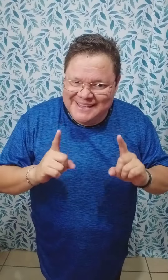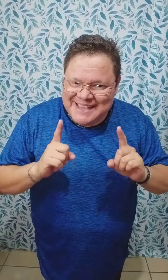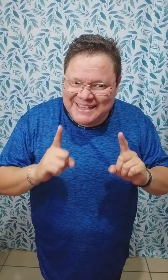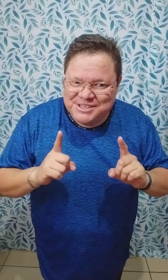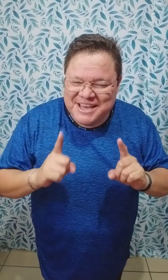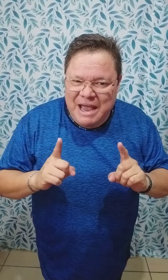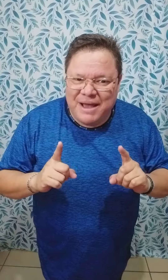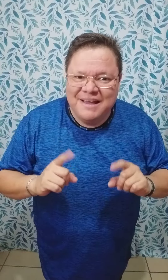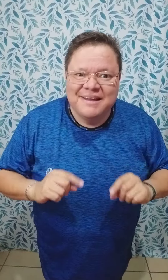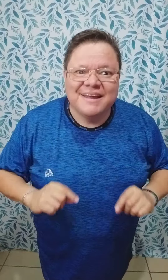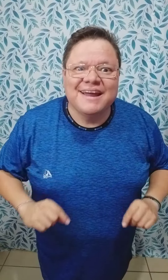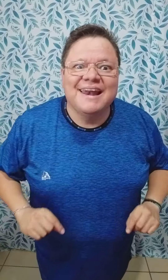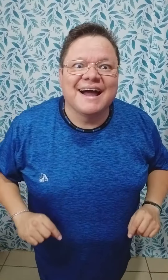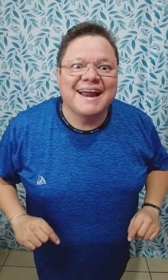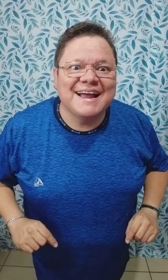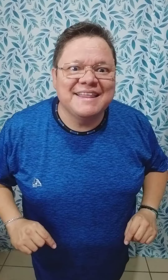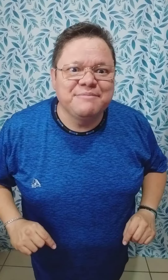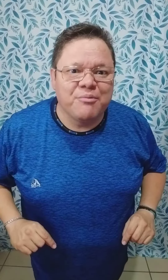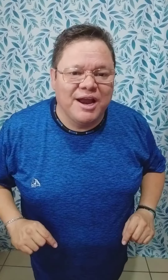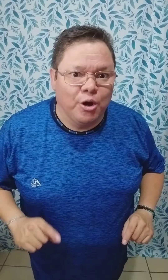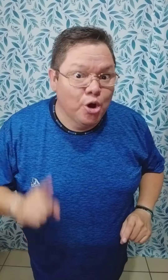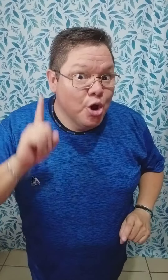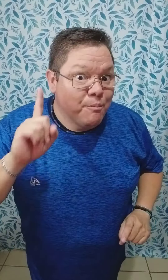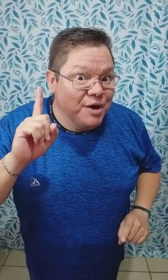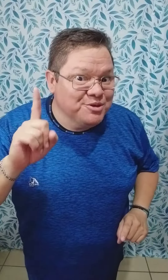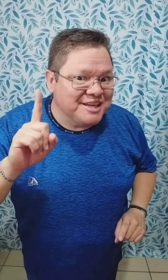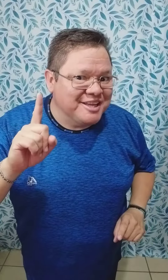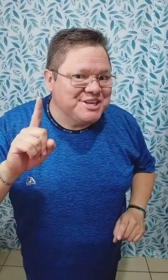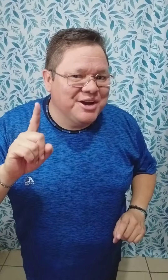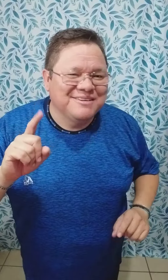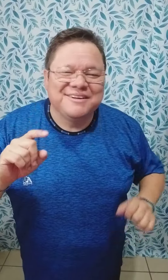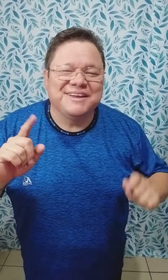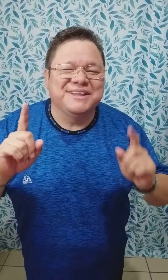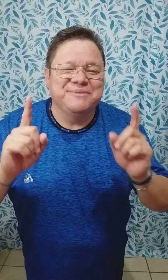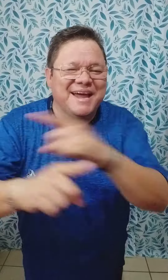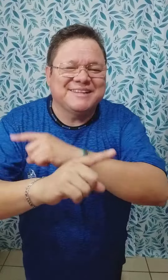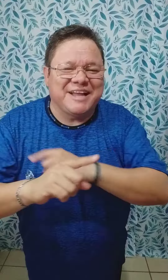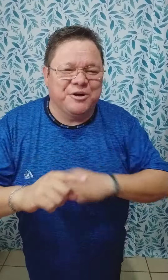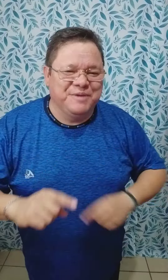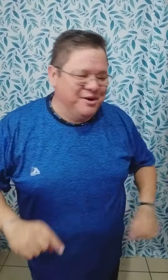Esta canción se llama En la Granja de mi Abuelo. Pon mucha atención y diviértete conmigo.